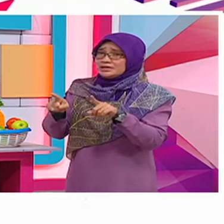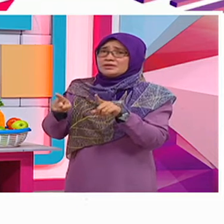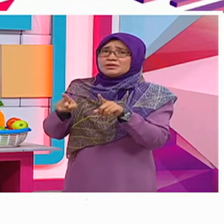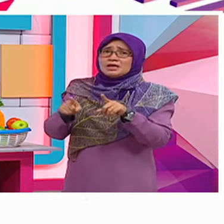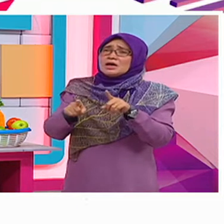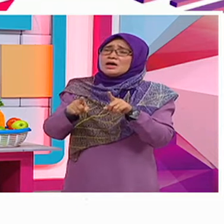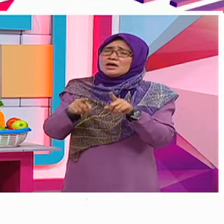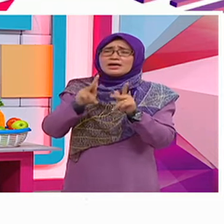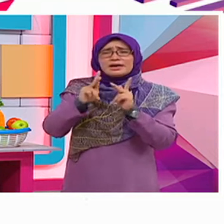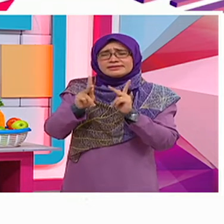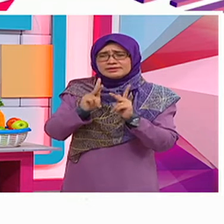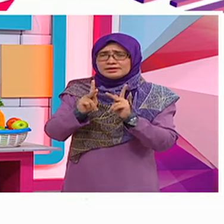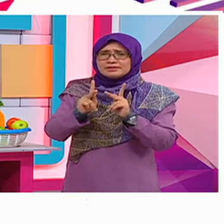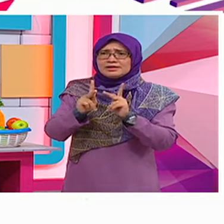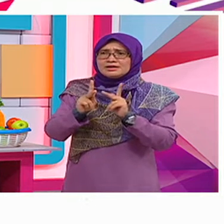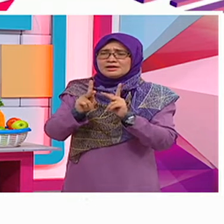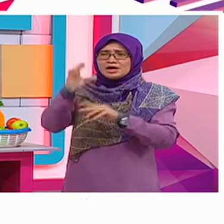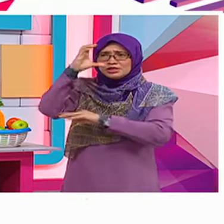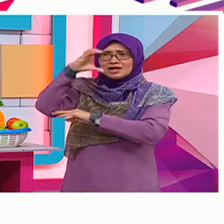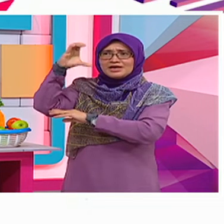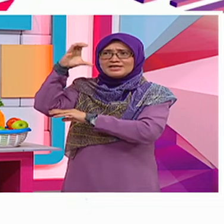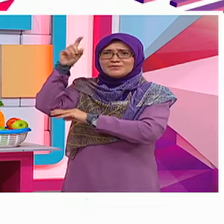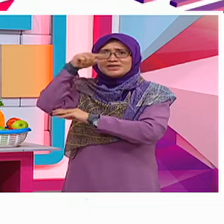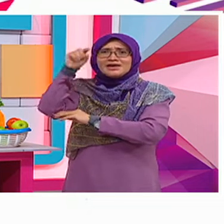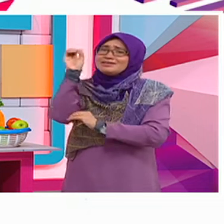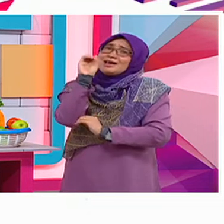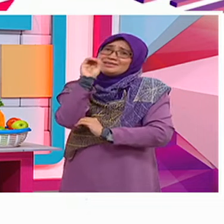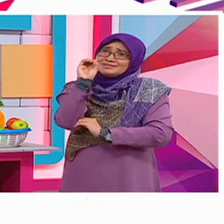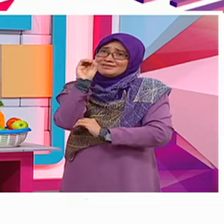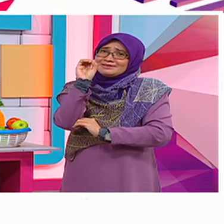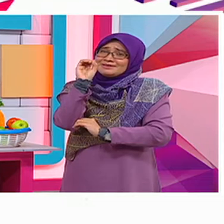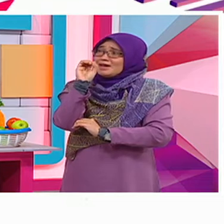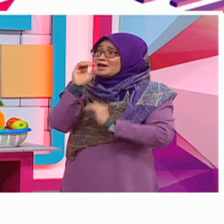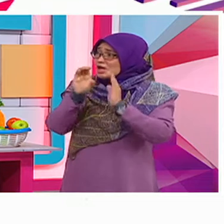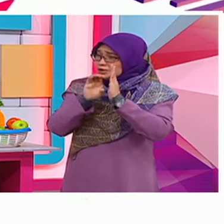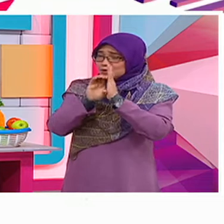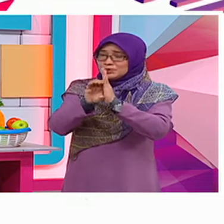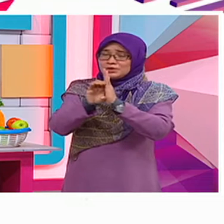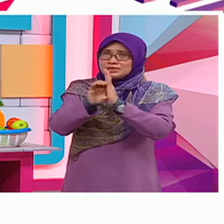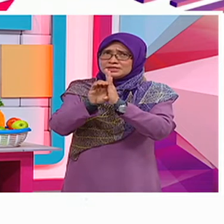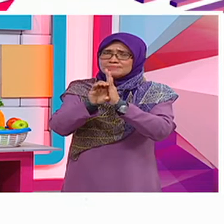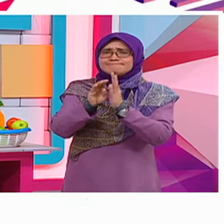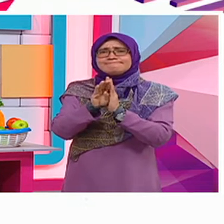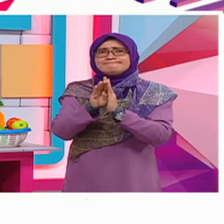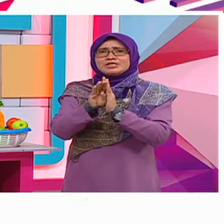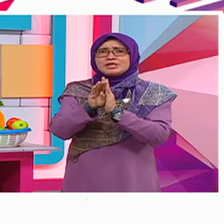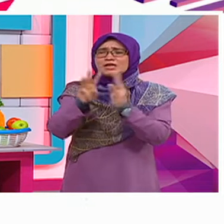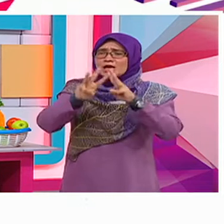Oke Katakanlah ochaya matahari tak ada ah contoh dia dekat